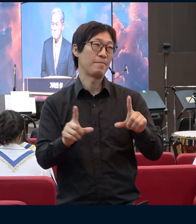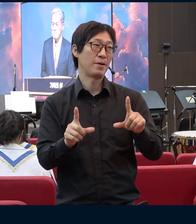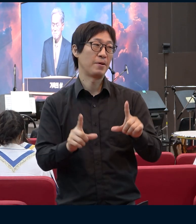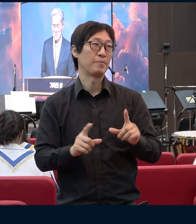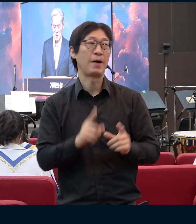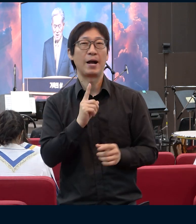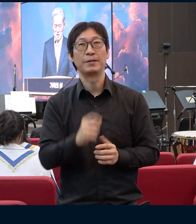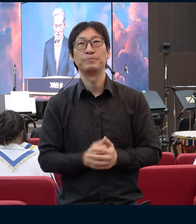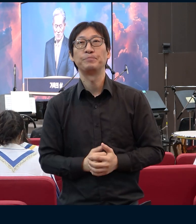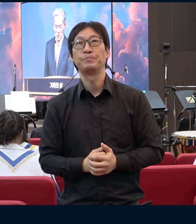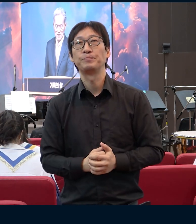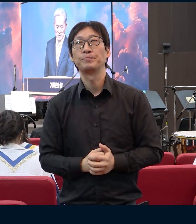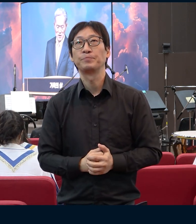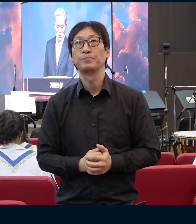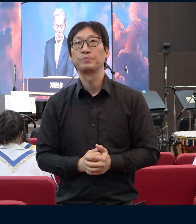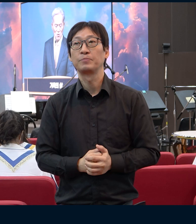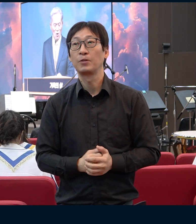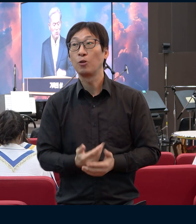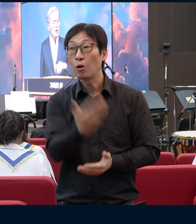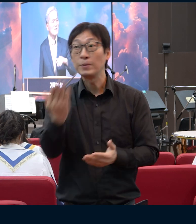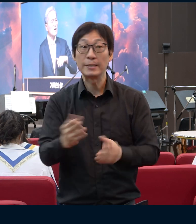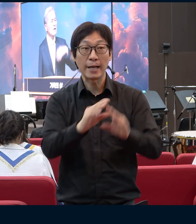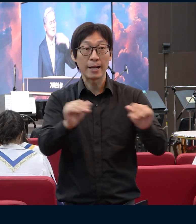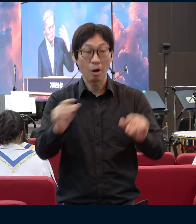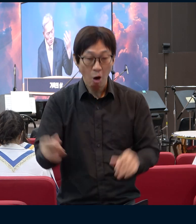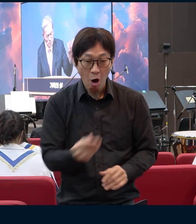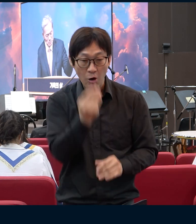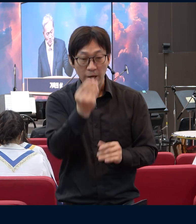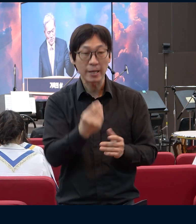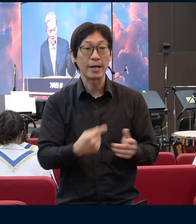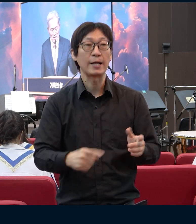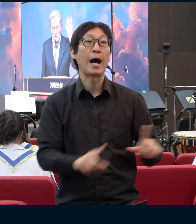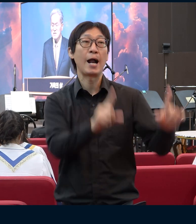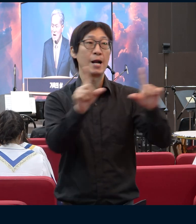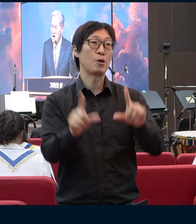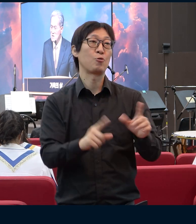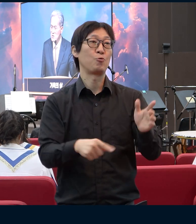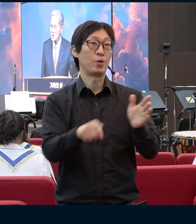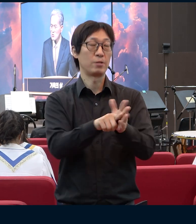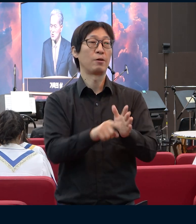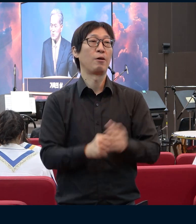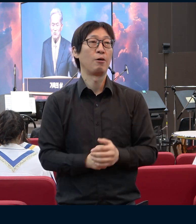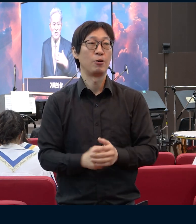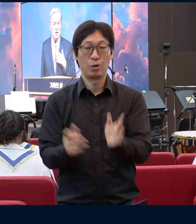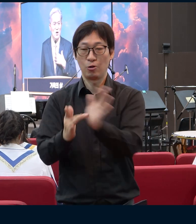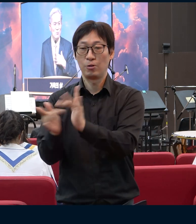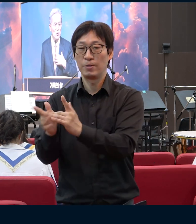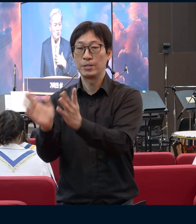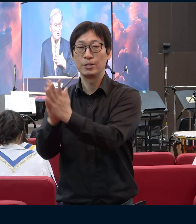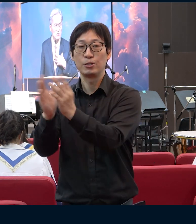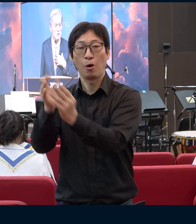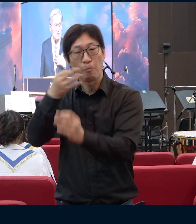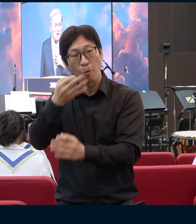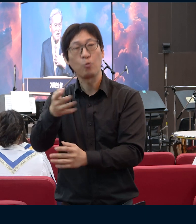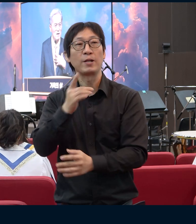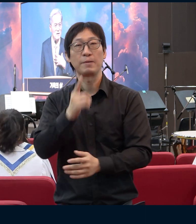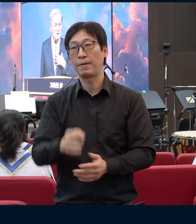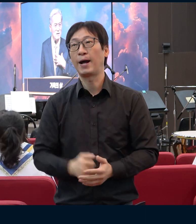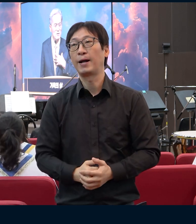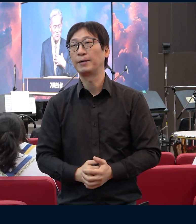삶. 우리가 이 땅에서 거룩하게 살아가는 그 모습, 그 삶을 주님은 우리에게 보여주신